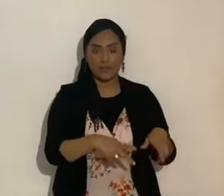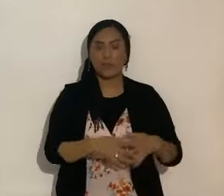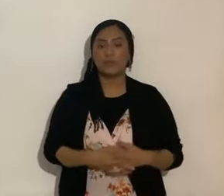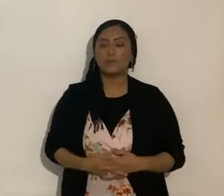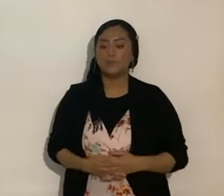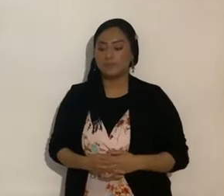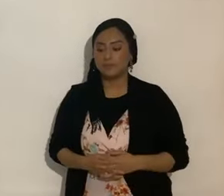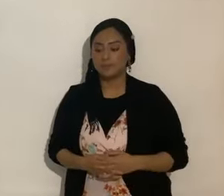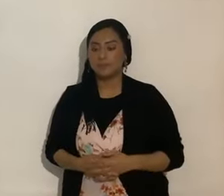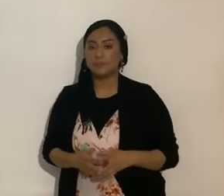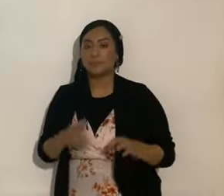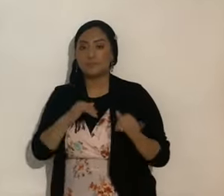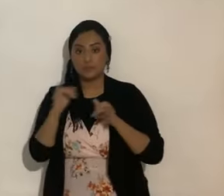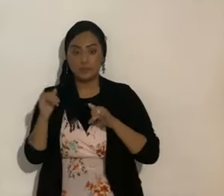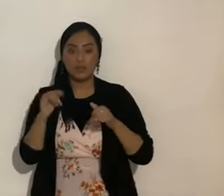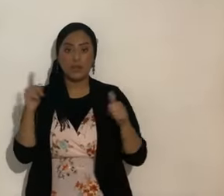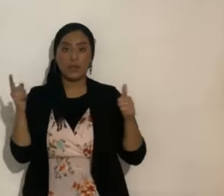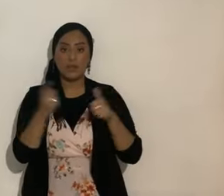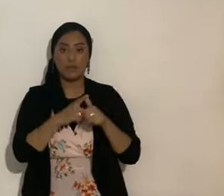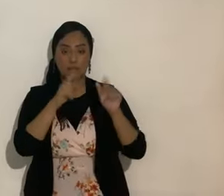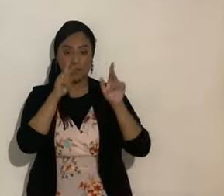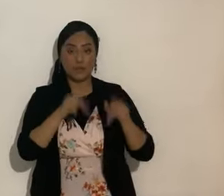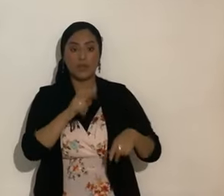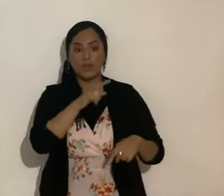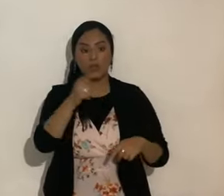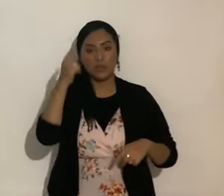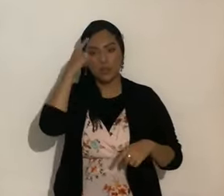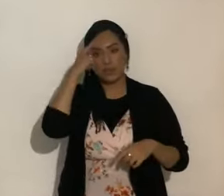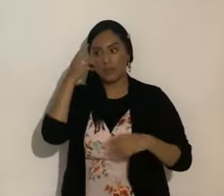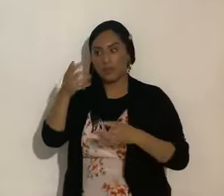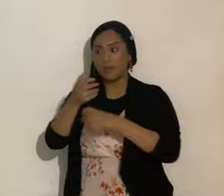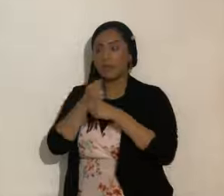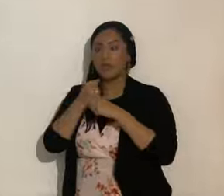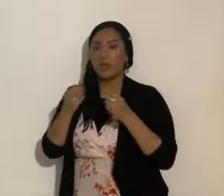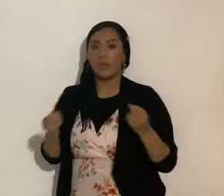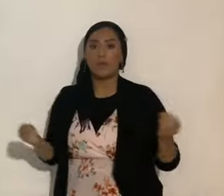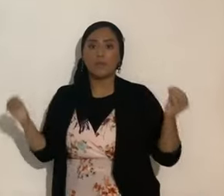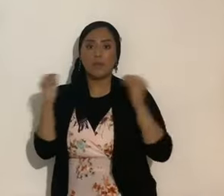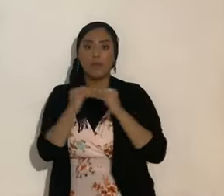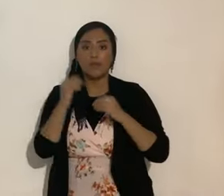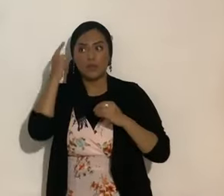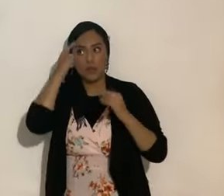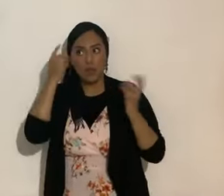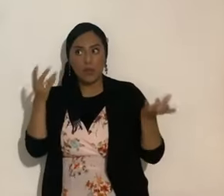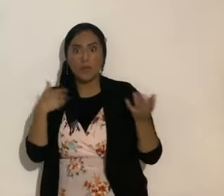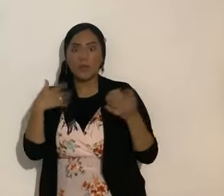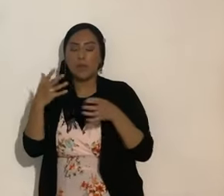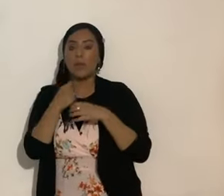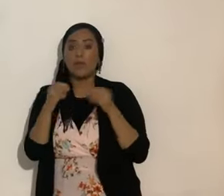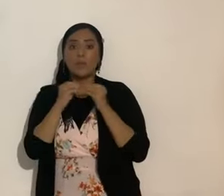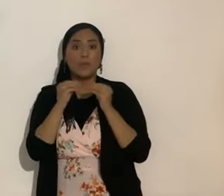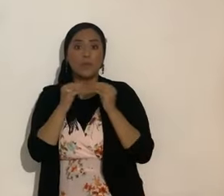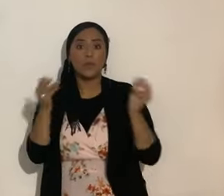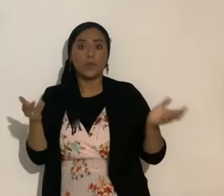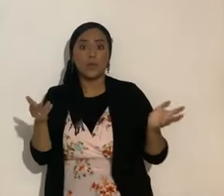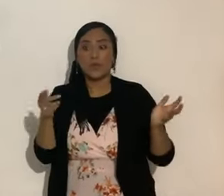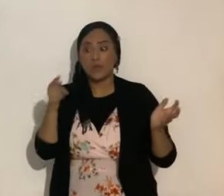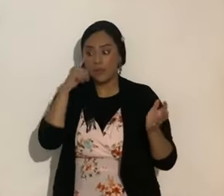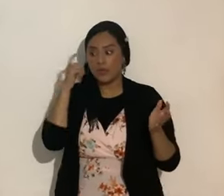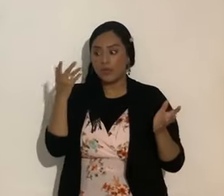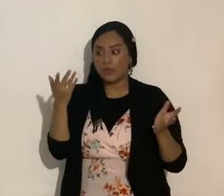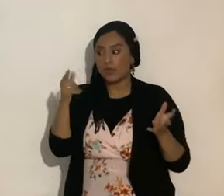Bueno, al venir también los primeros pensaron que habían de recibir más. Han de haber dicho, vamos a recibir más porque